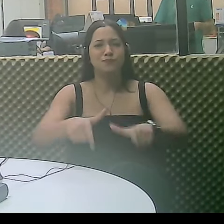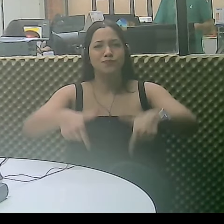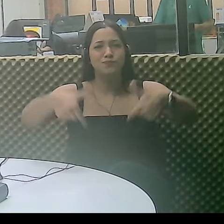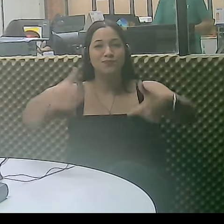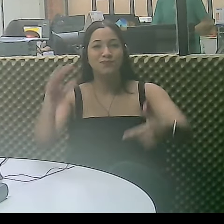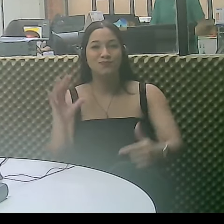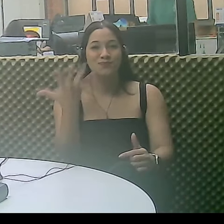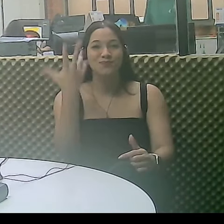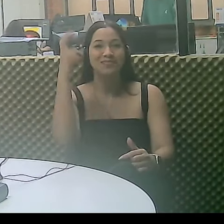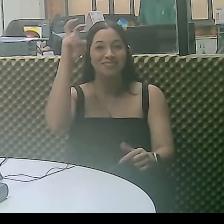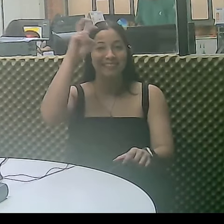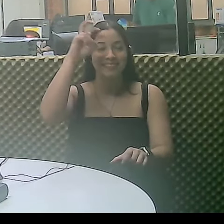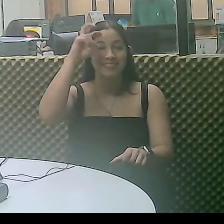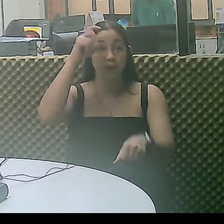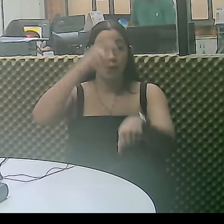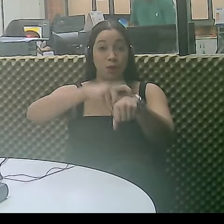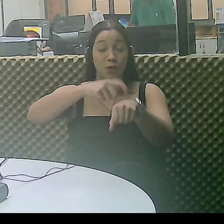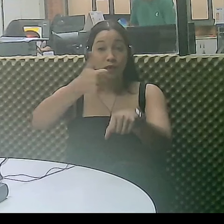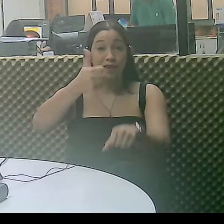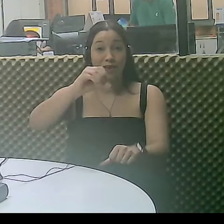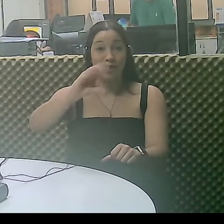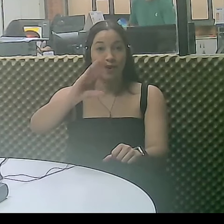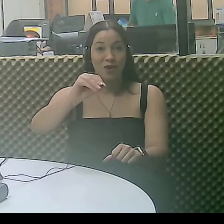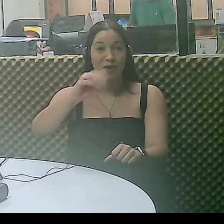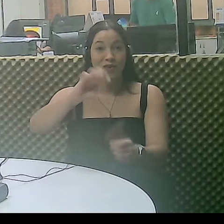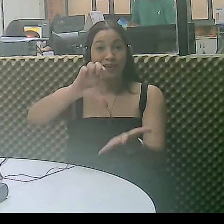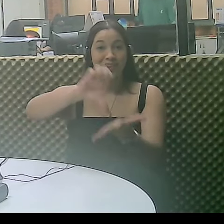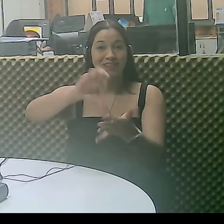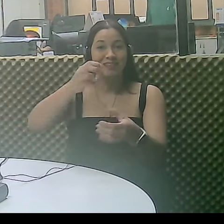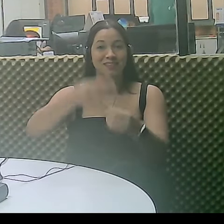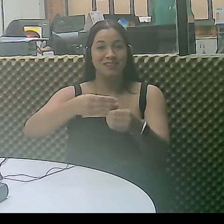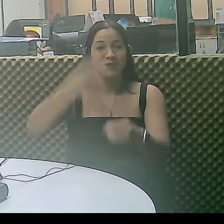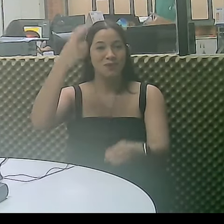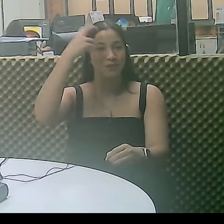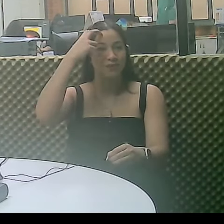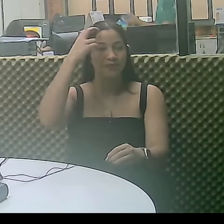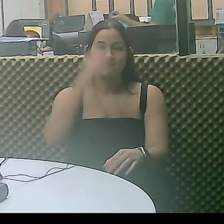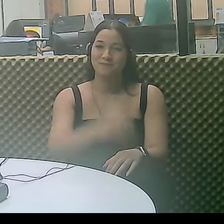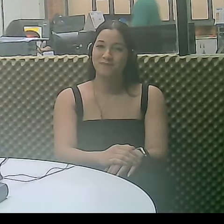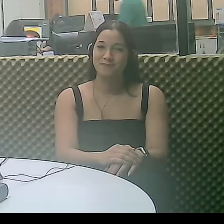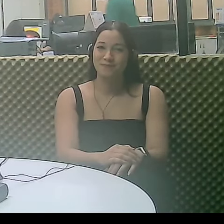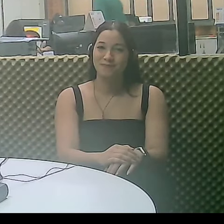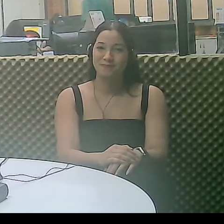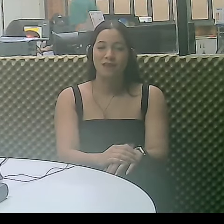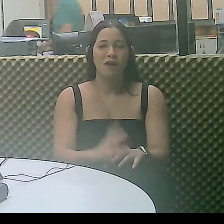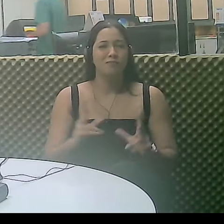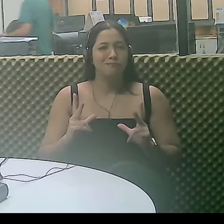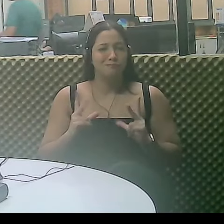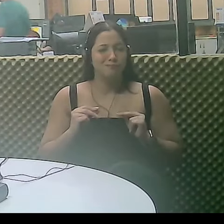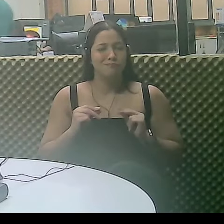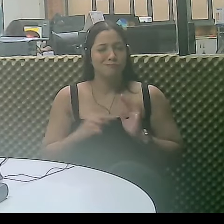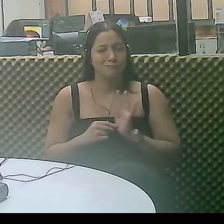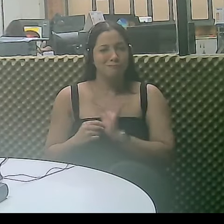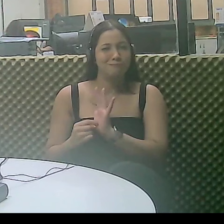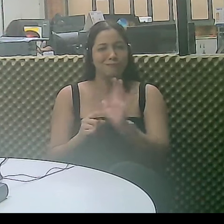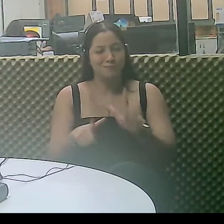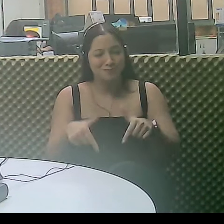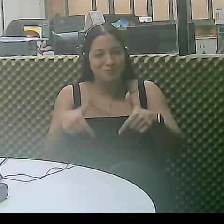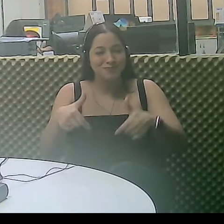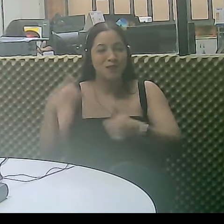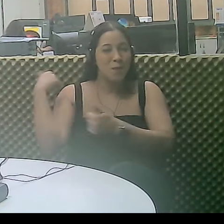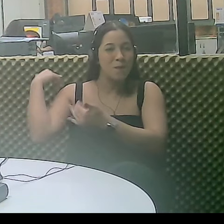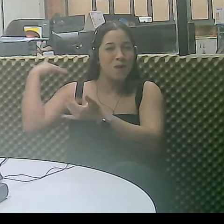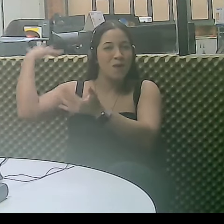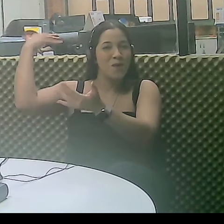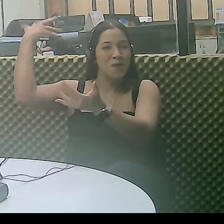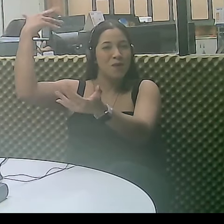ocorrerá nesta quinta-feira, às 19h, no Centro Municipal de Cultura. Serão reconhecidas publicamente as ações e a trajetória